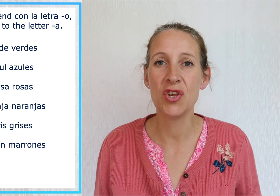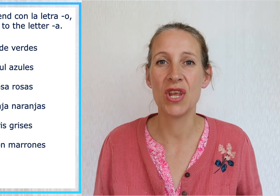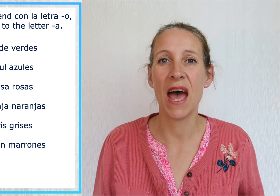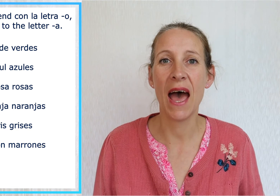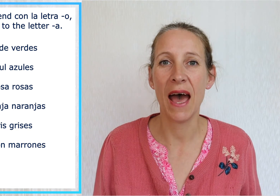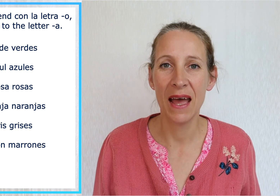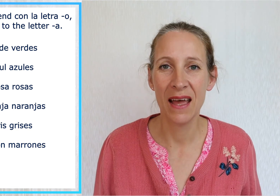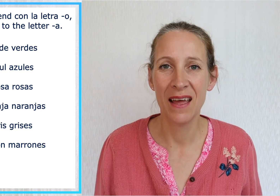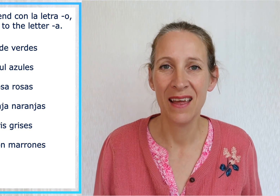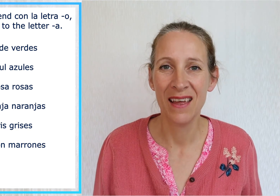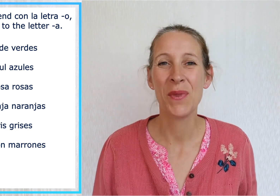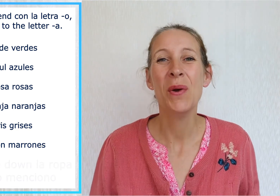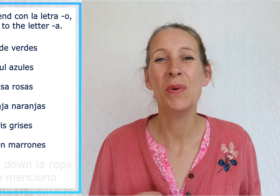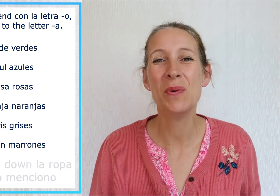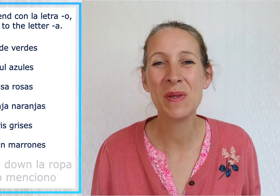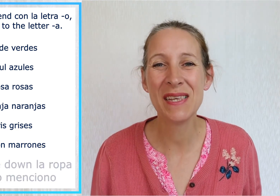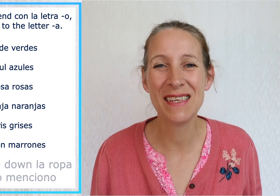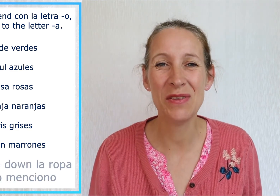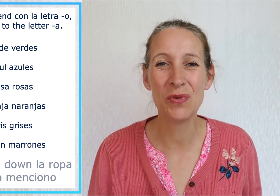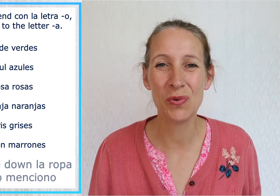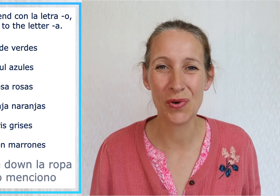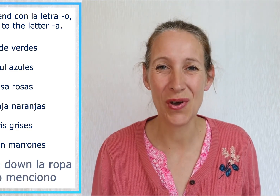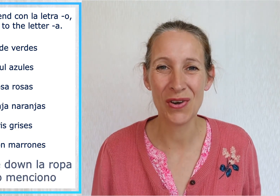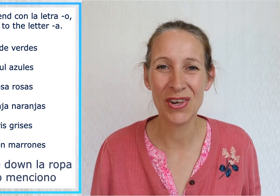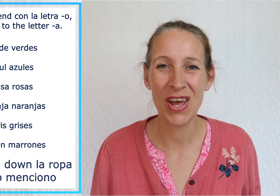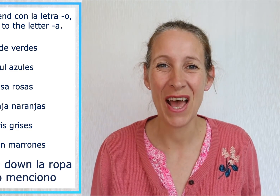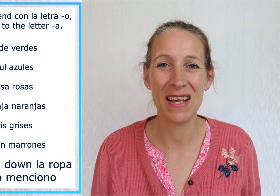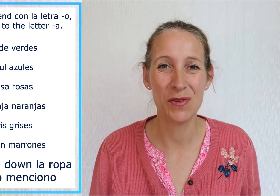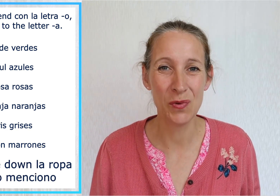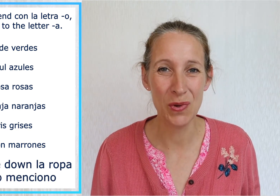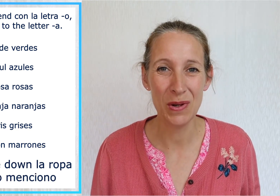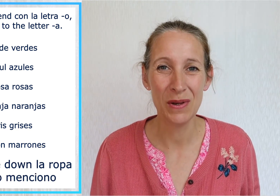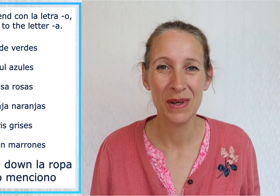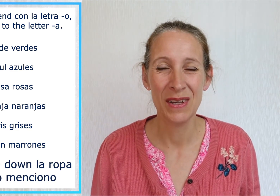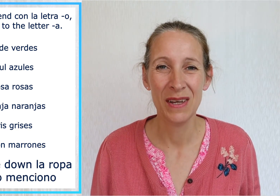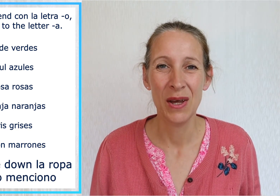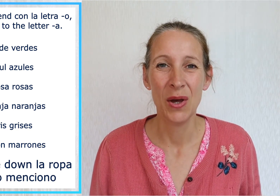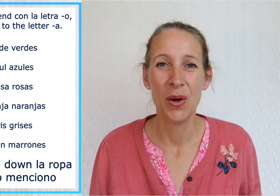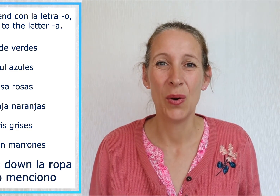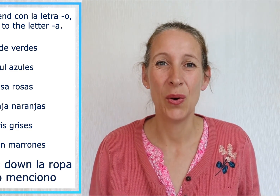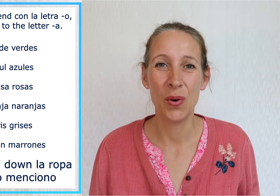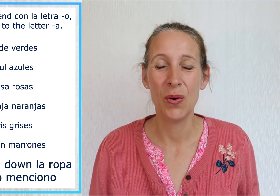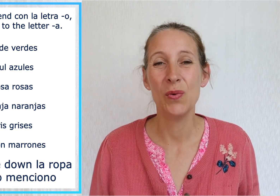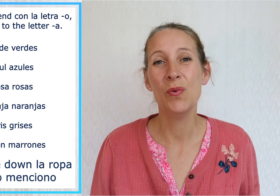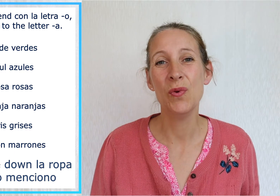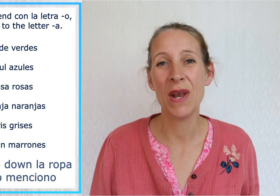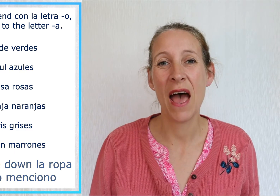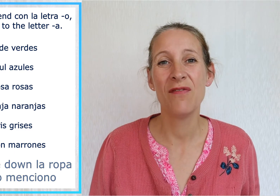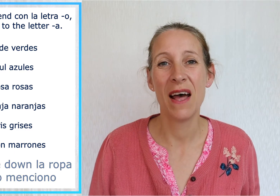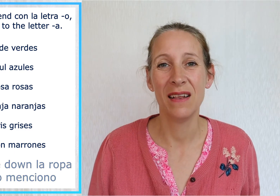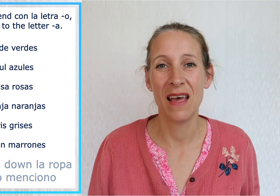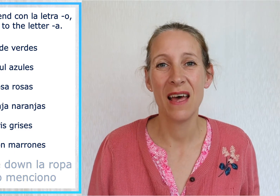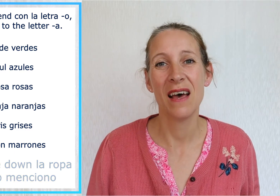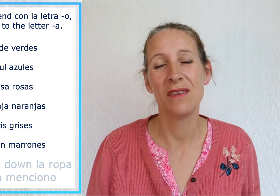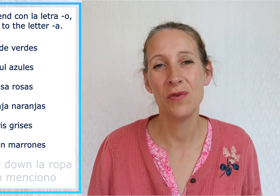to A. Un cinturón azul o una falda